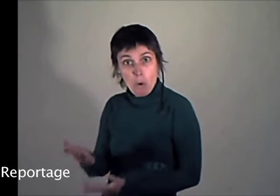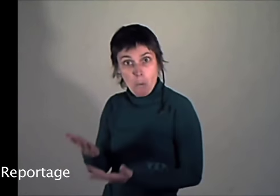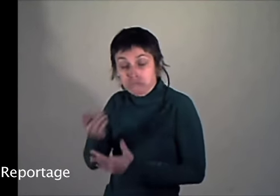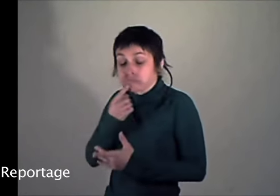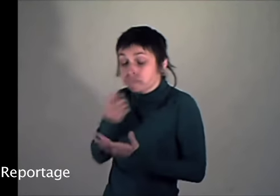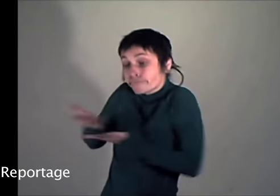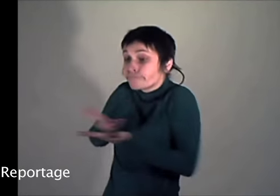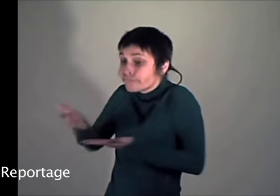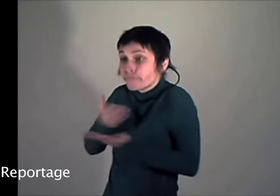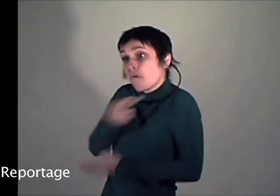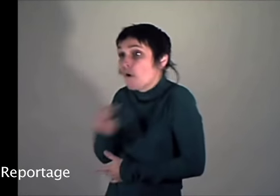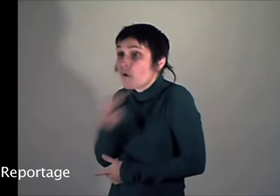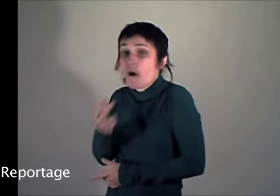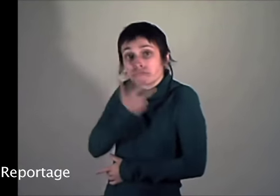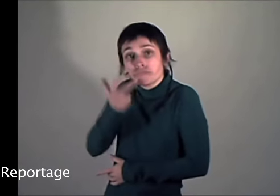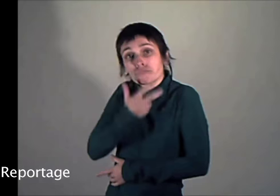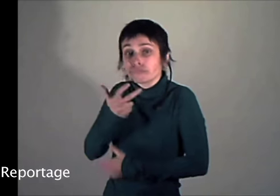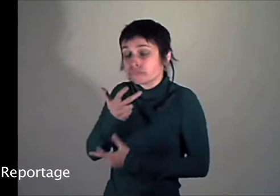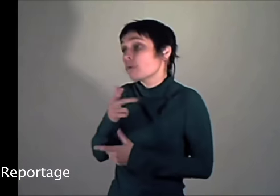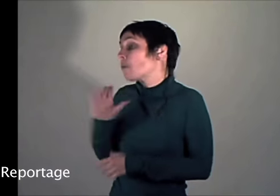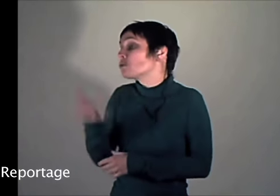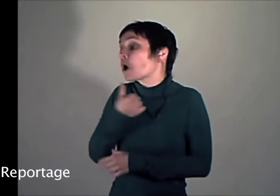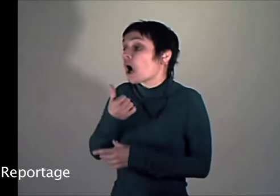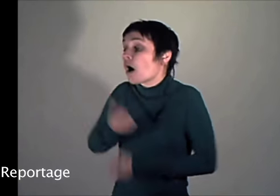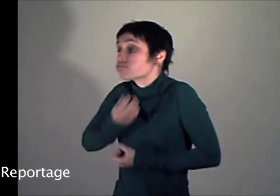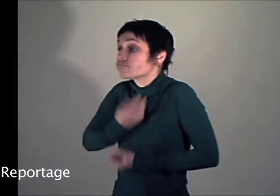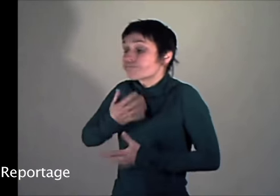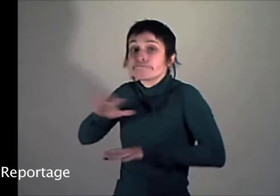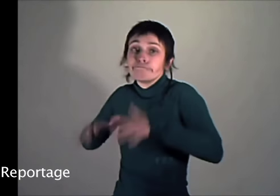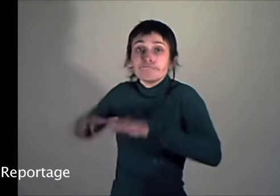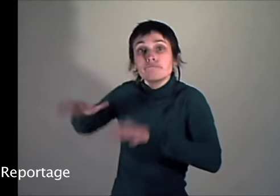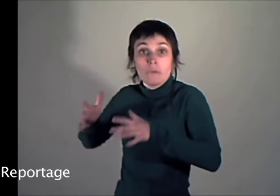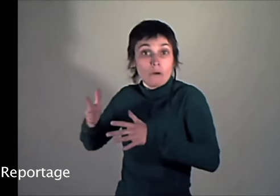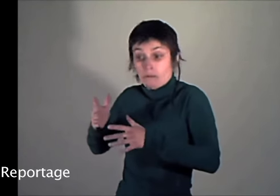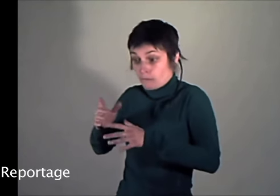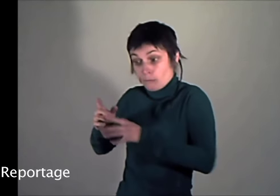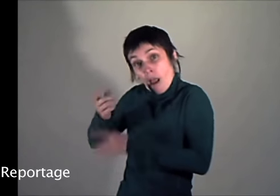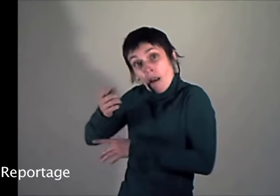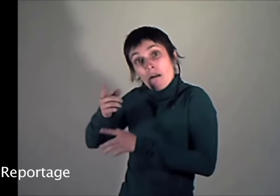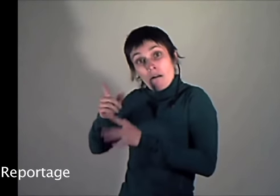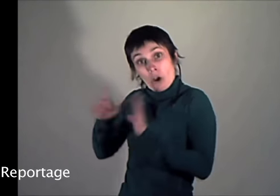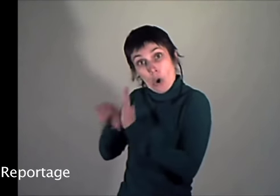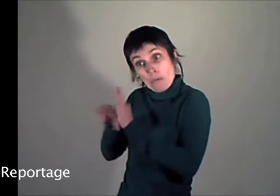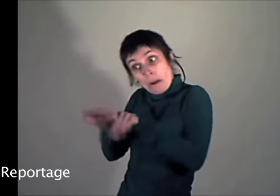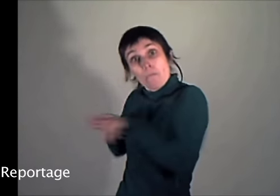Mais nous, en fait, la famille, on n'était pas au courant de l'existence de la langue des signes. On ne connaissait pas. Et donc, on était dans notre petit